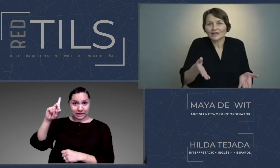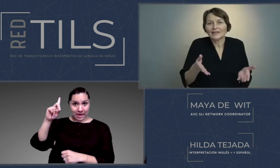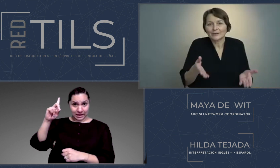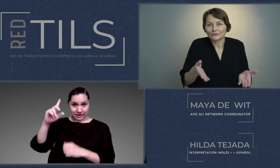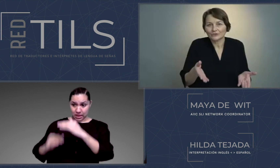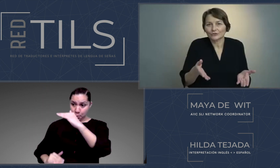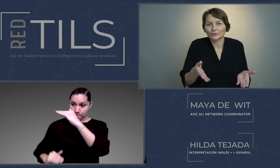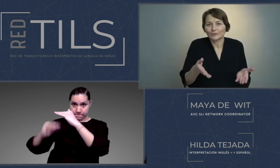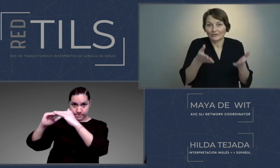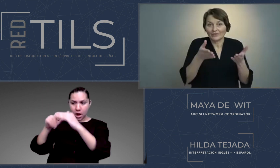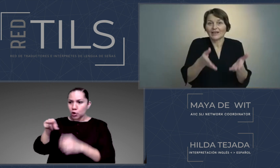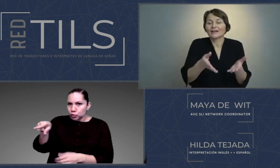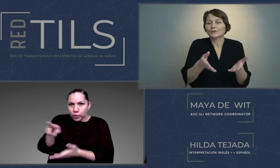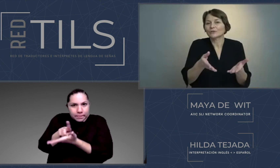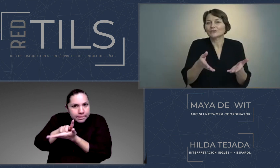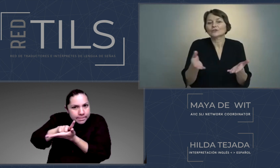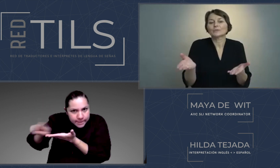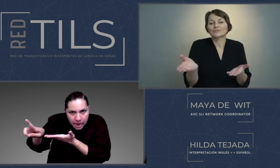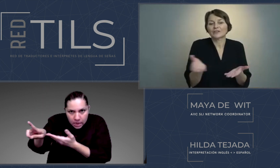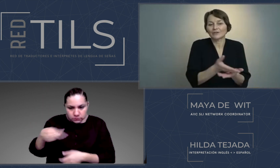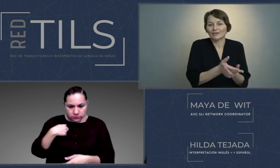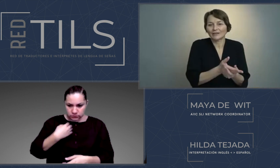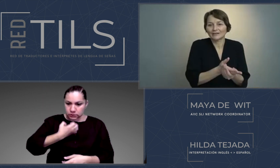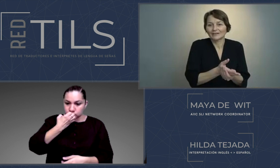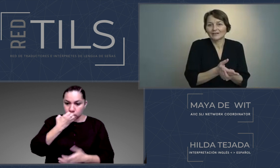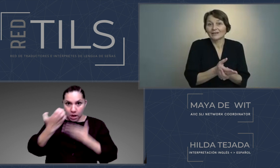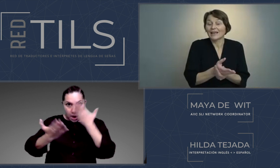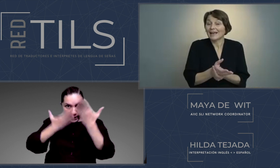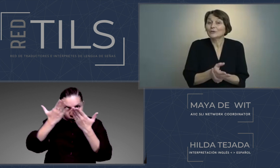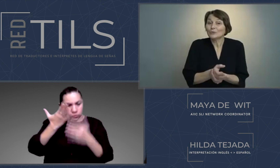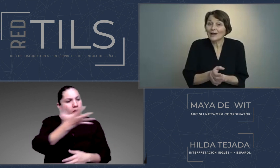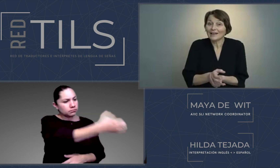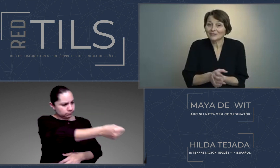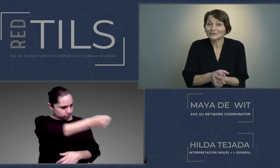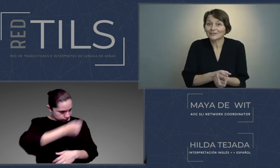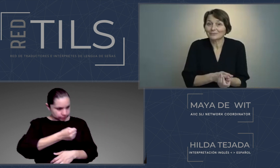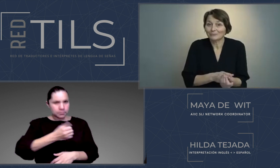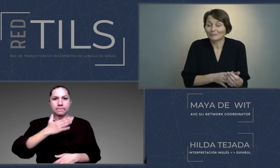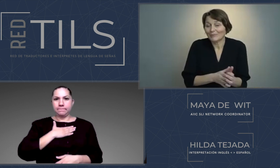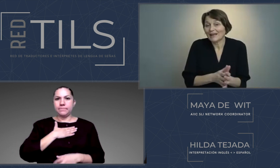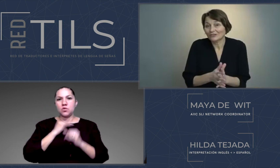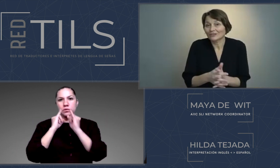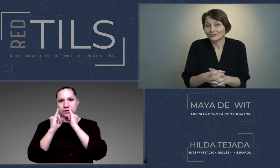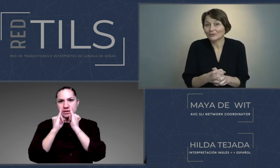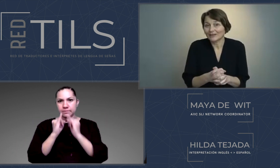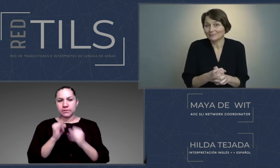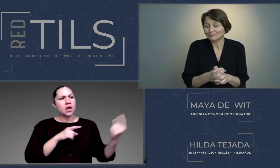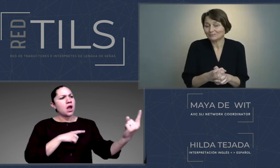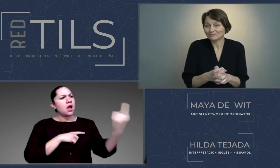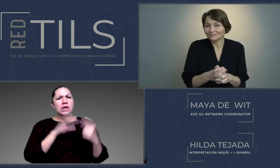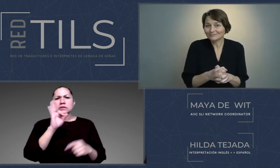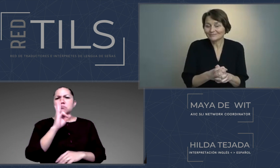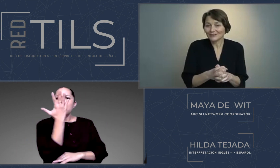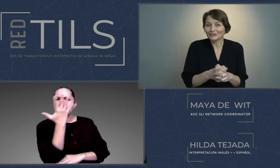y tener tu propio intérprete de lengua de señas que está ahí contigo y que te interpreta todo y que es un licenciado